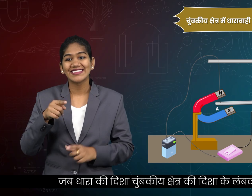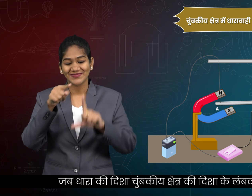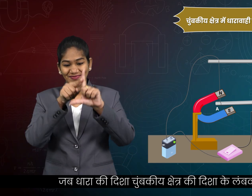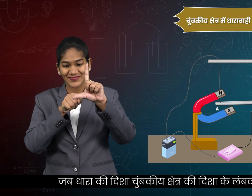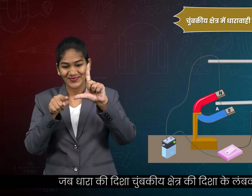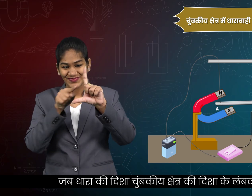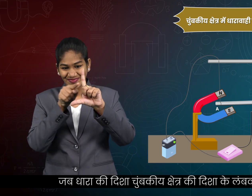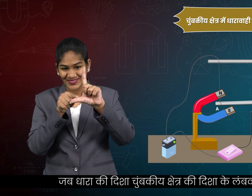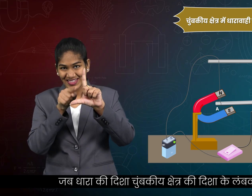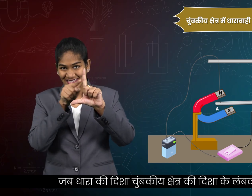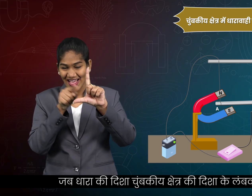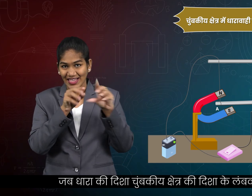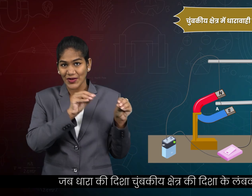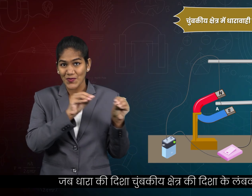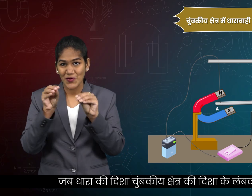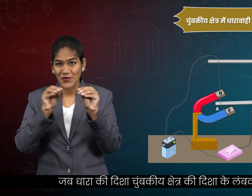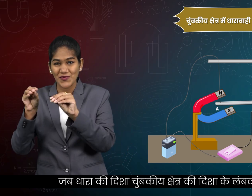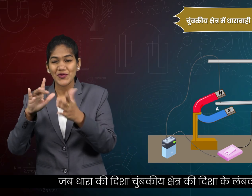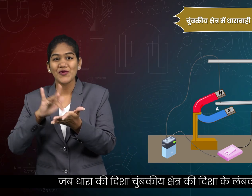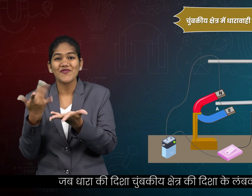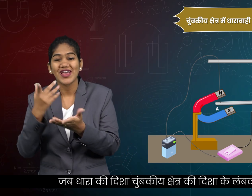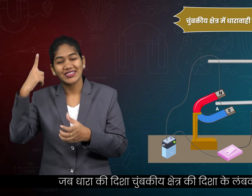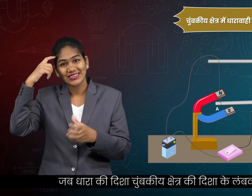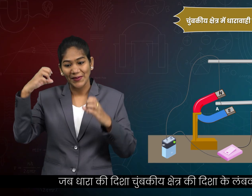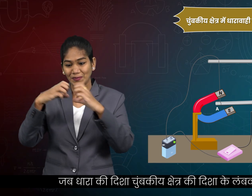के लंबवत होती है।